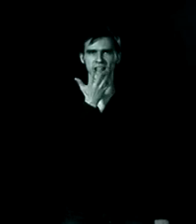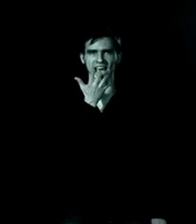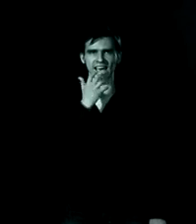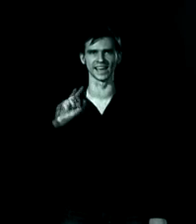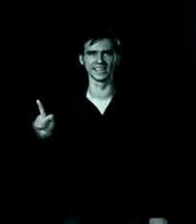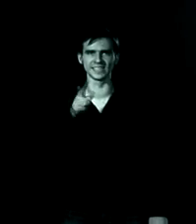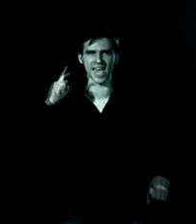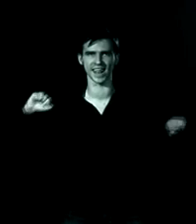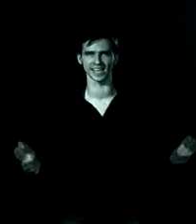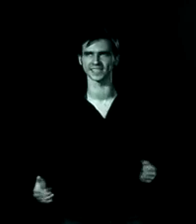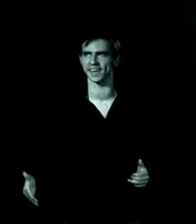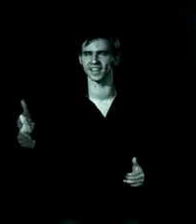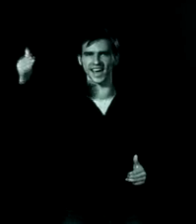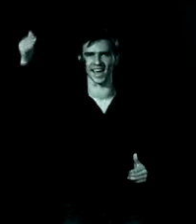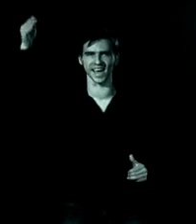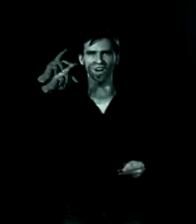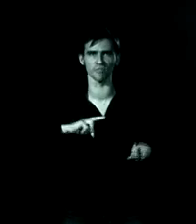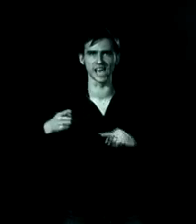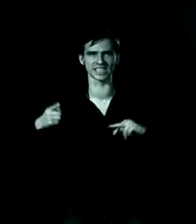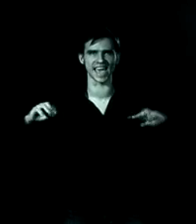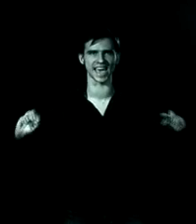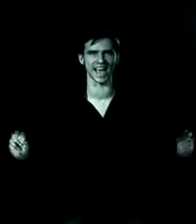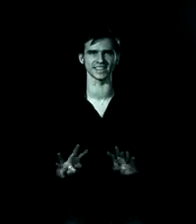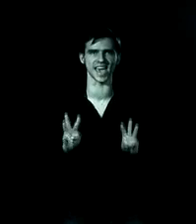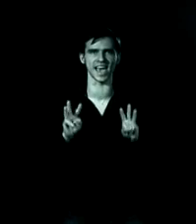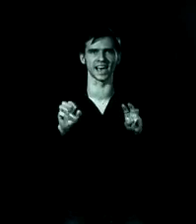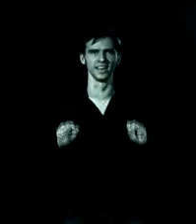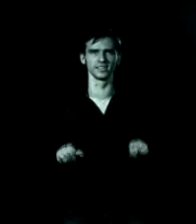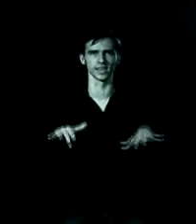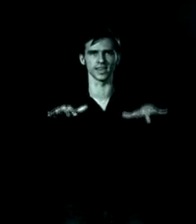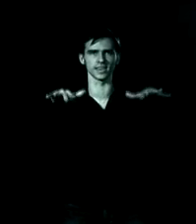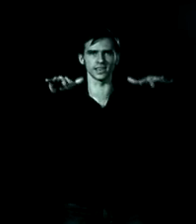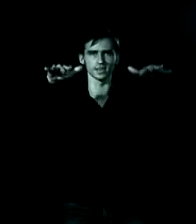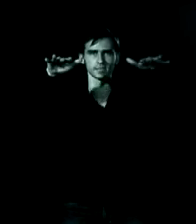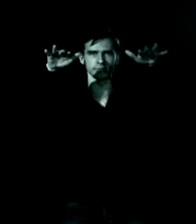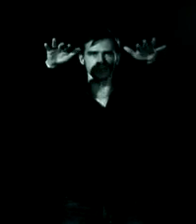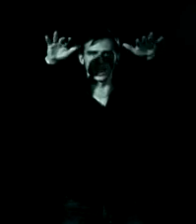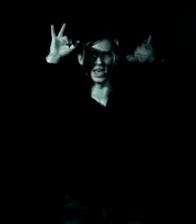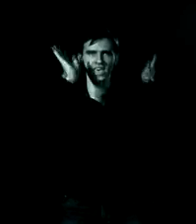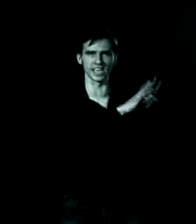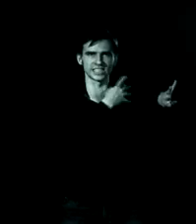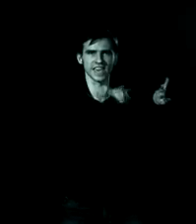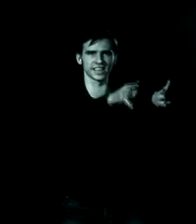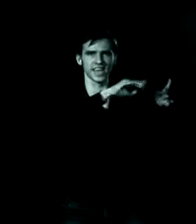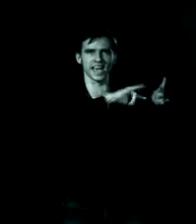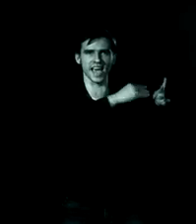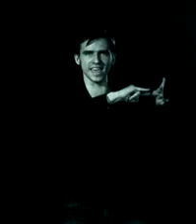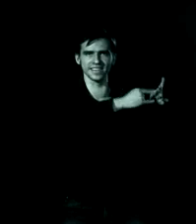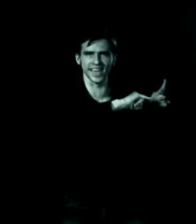тепла делится глав вместо огня дым. Из сетки